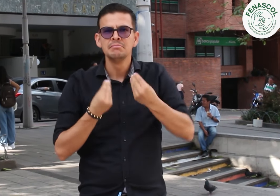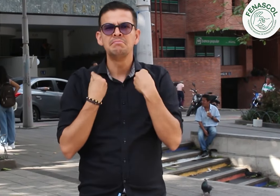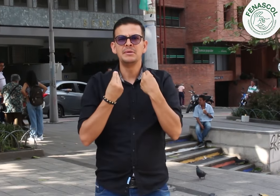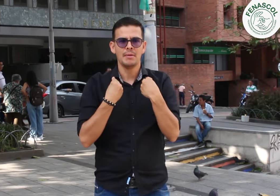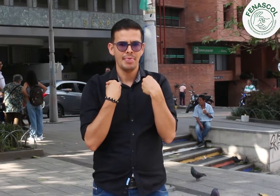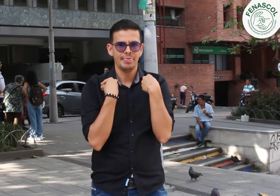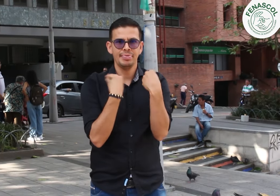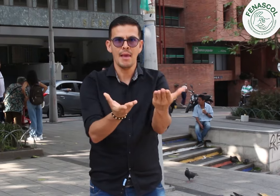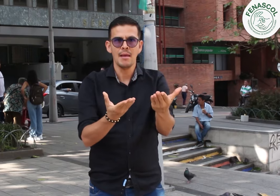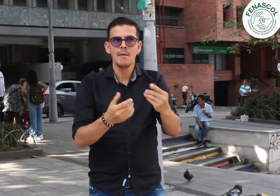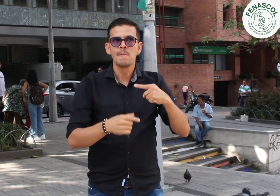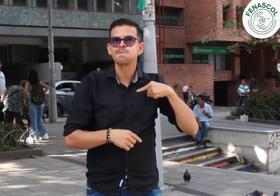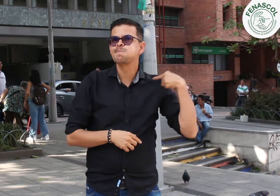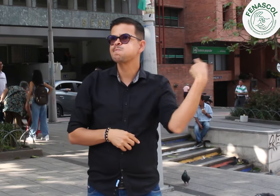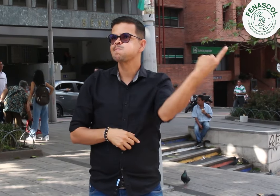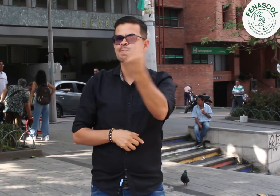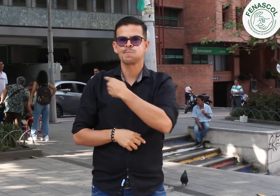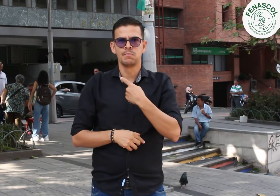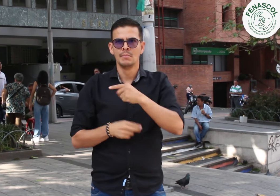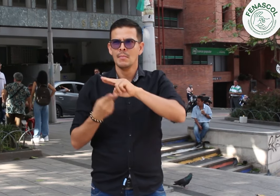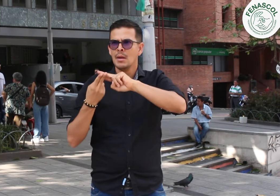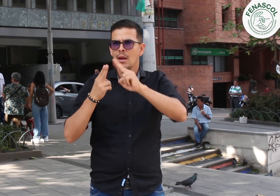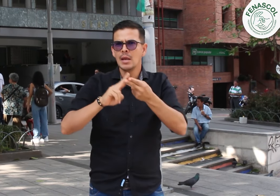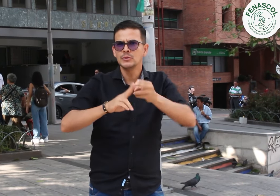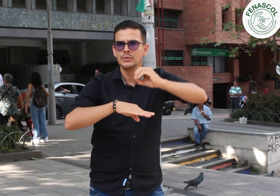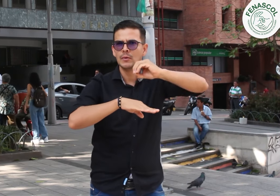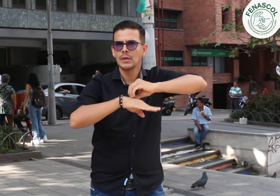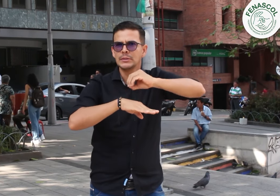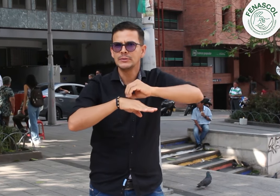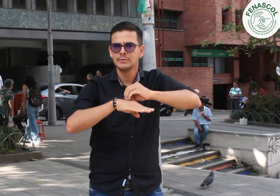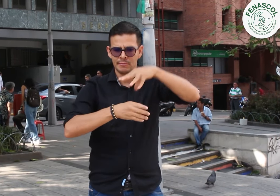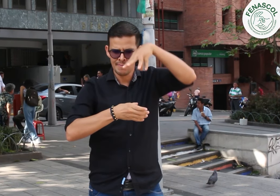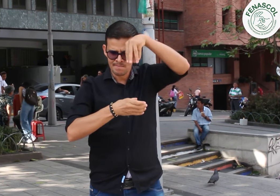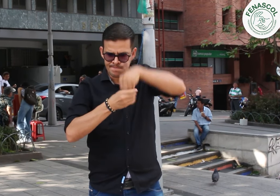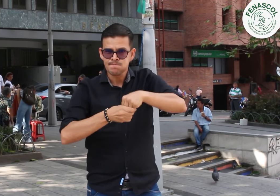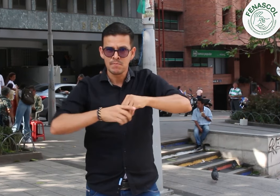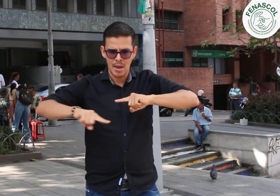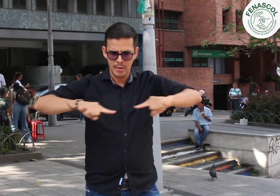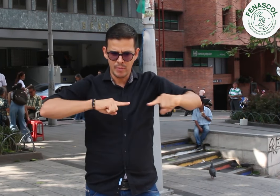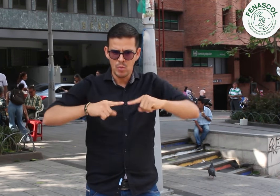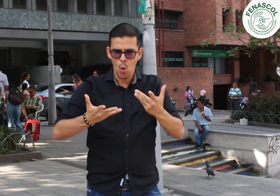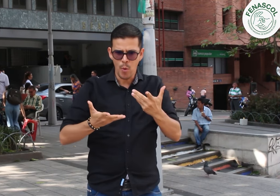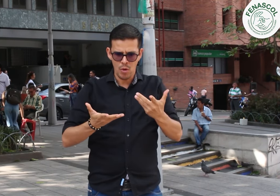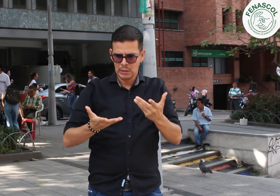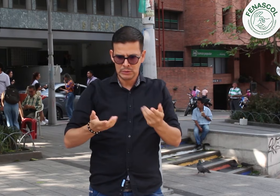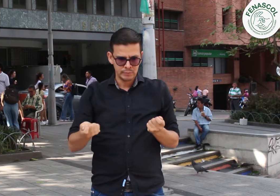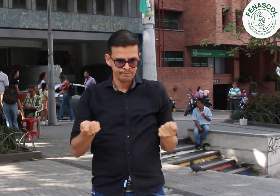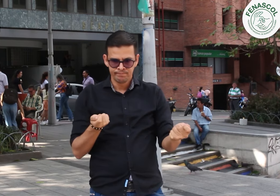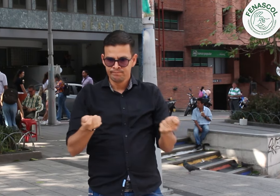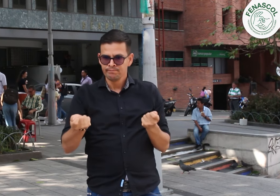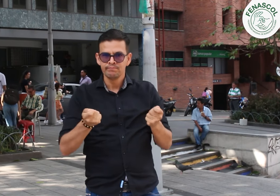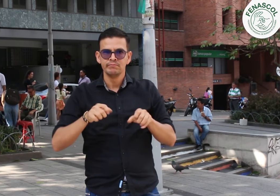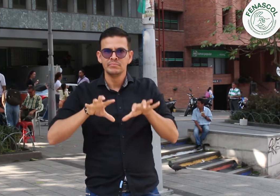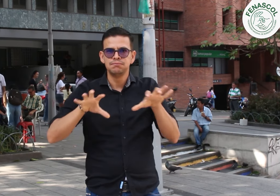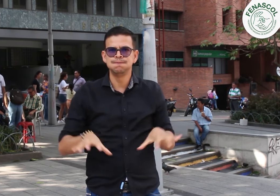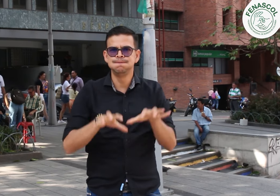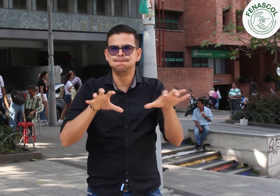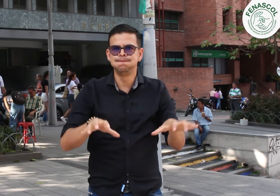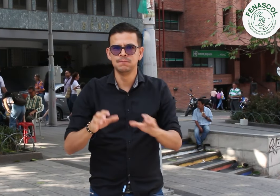sostenibilidad de manera generalizada para relacionar Cómo es el funcionamiento administrativo dentro de cada organización